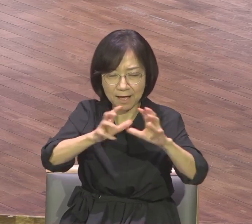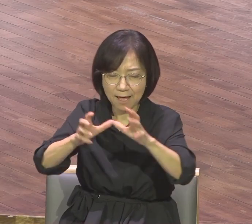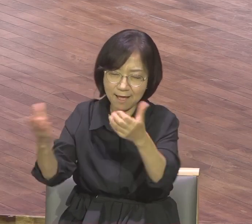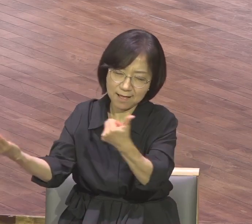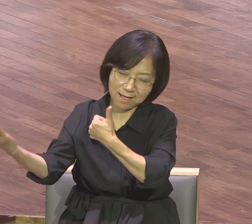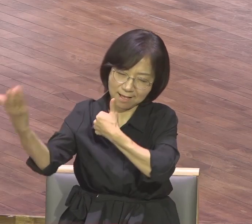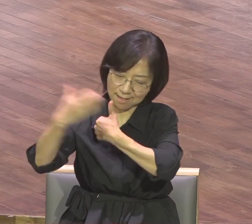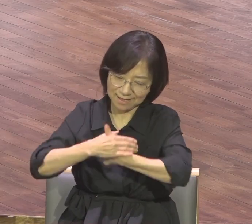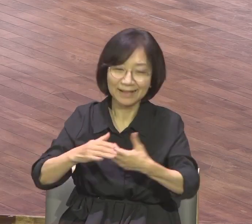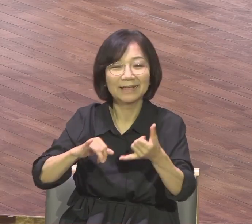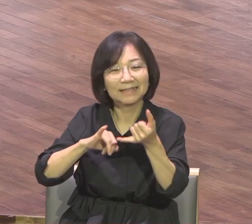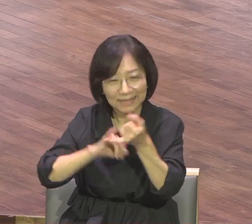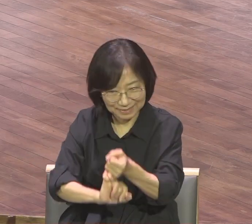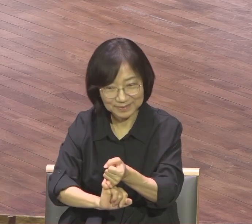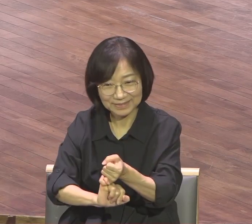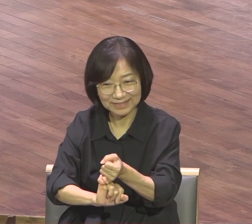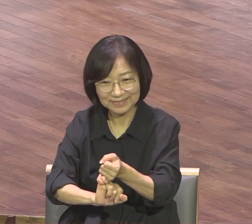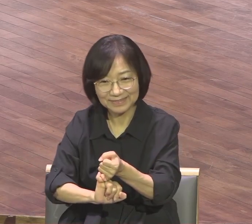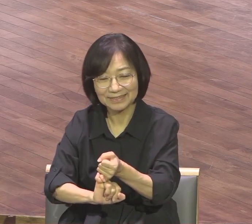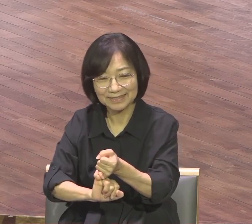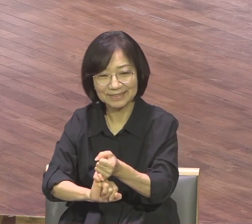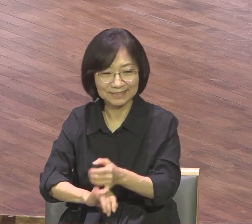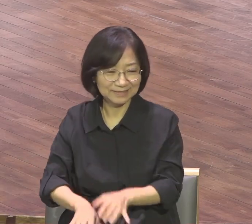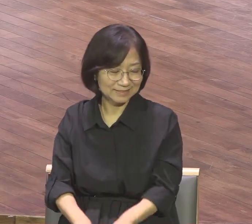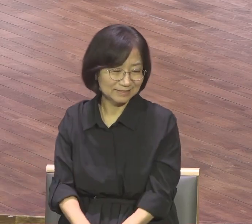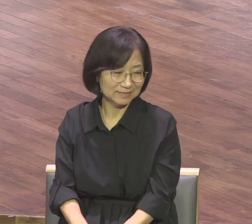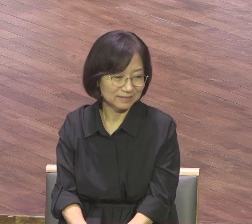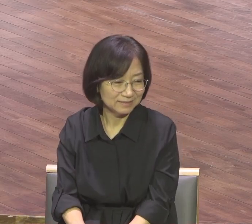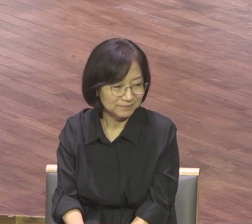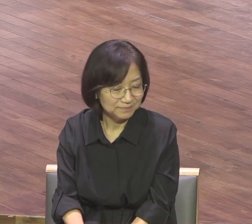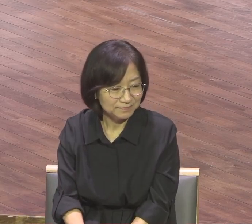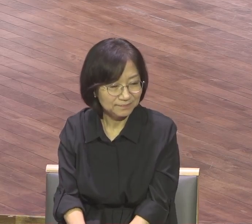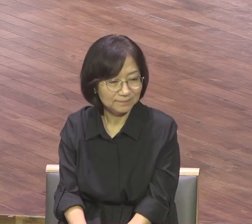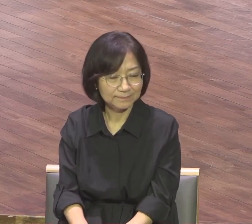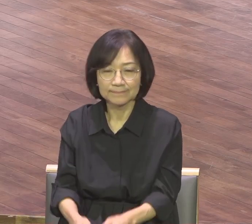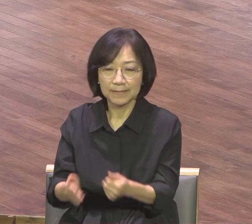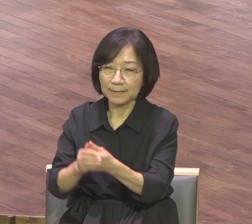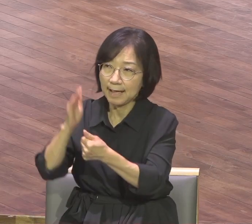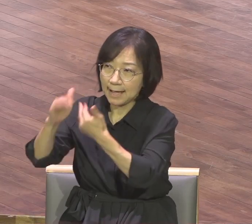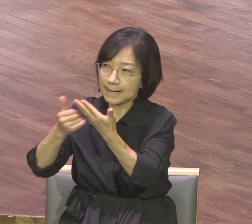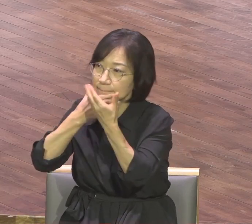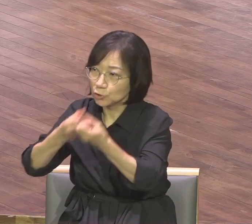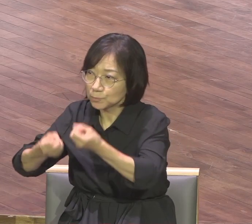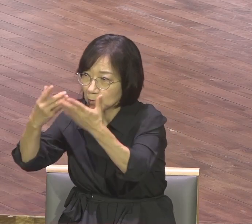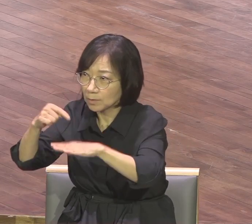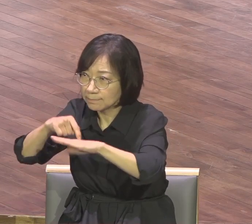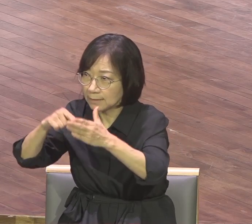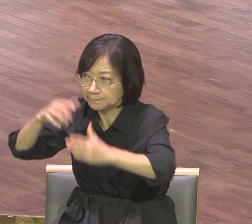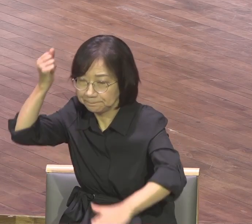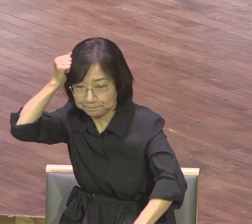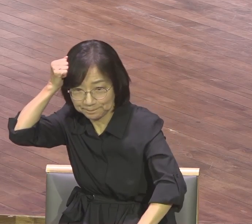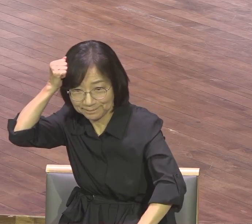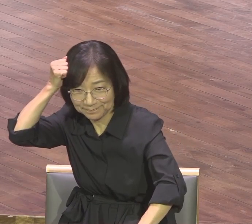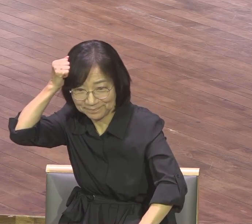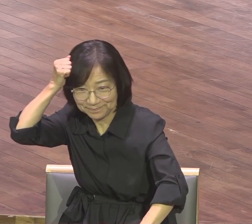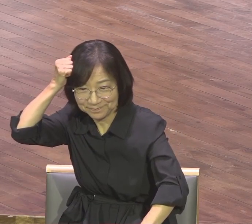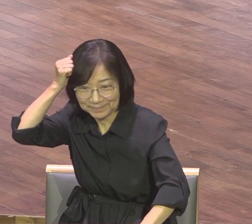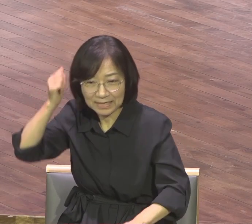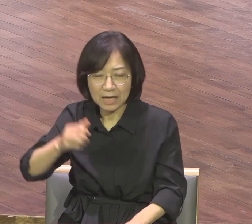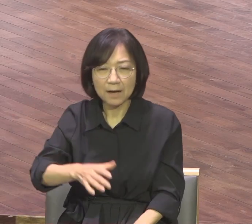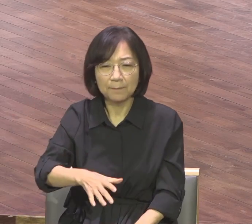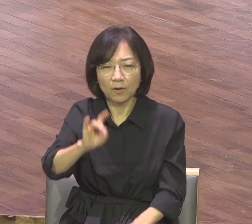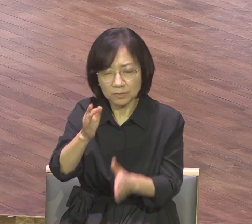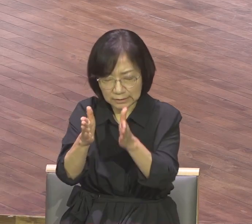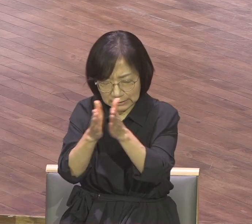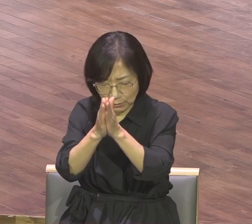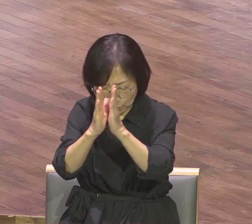그런 응답을 주시는 이 축복을 다 여러분이 가슴에 품고 우선 기도로